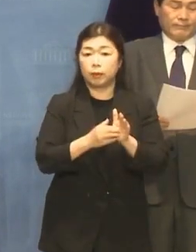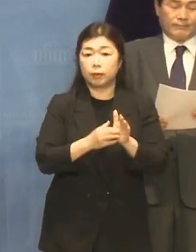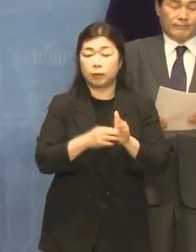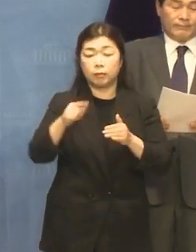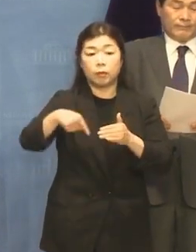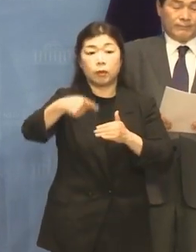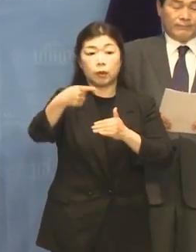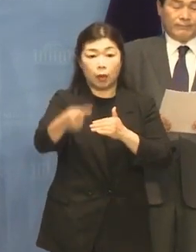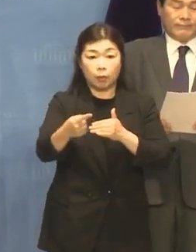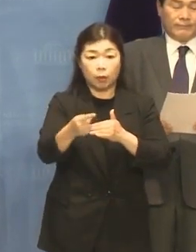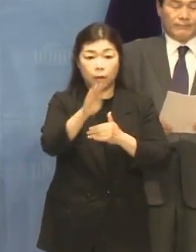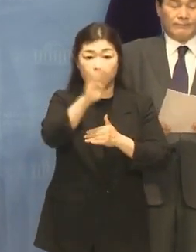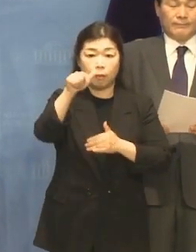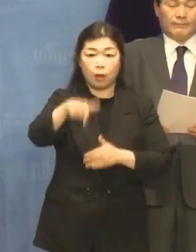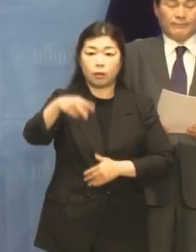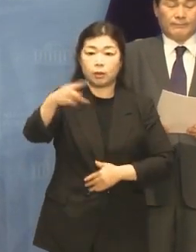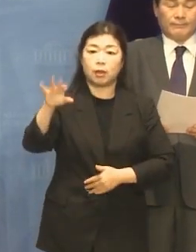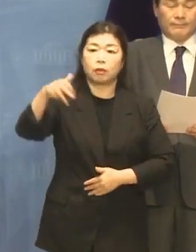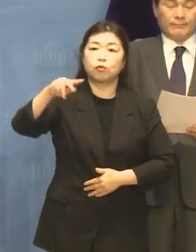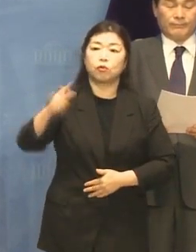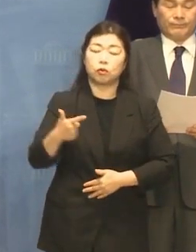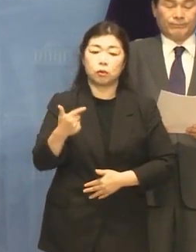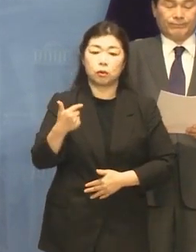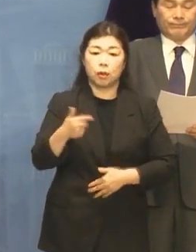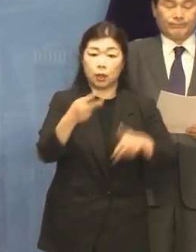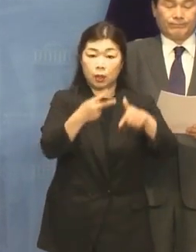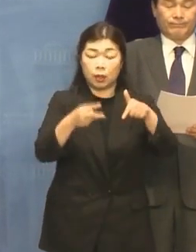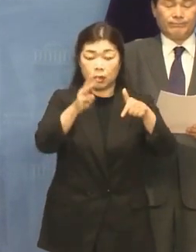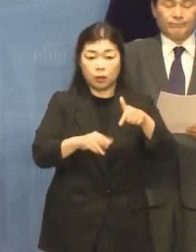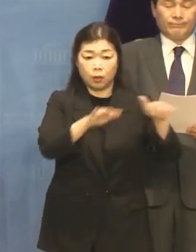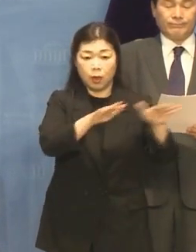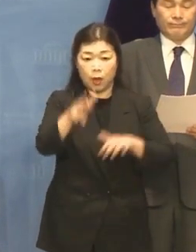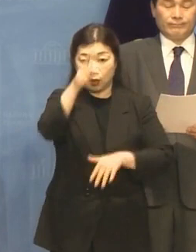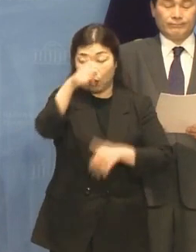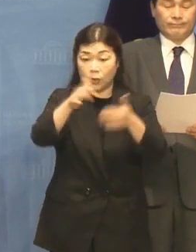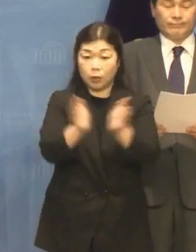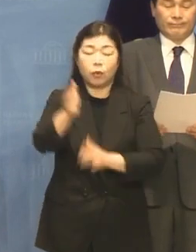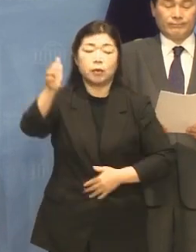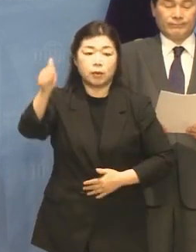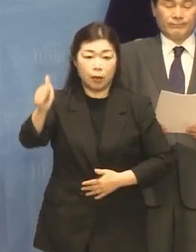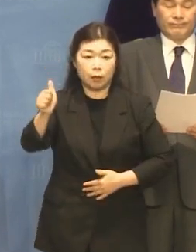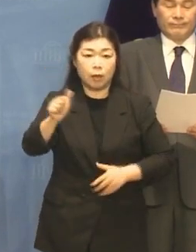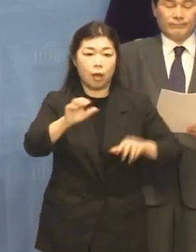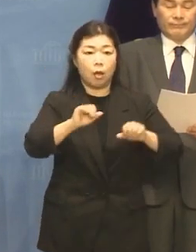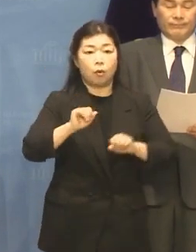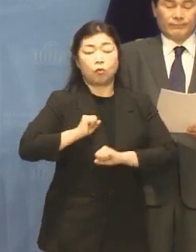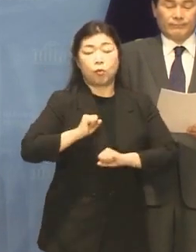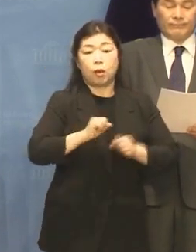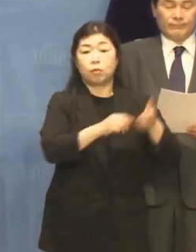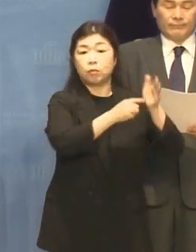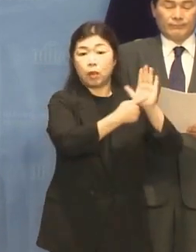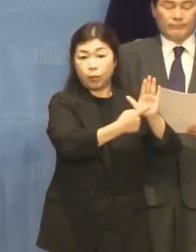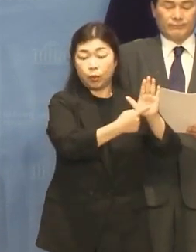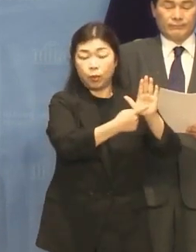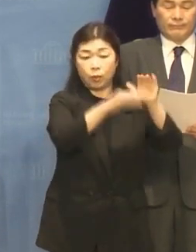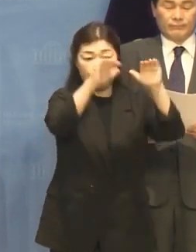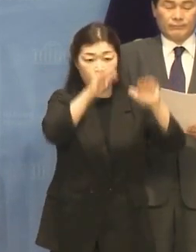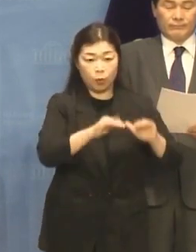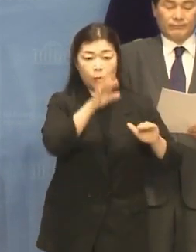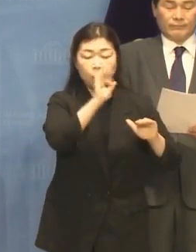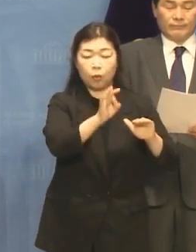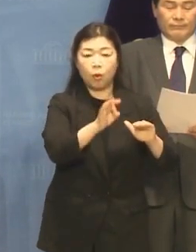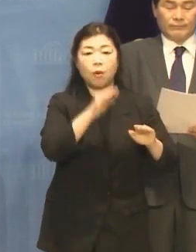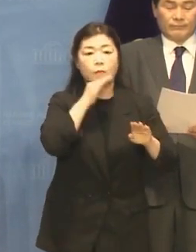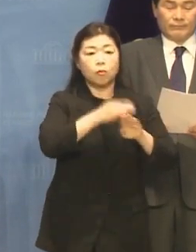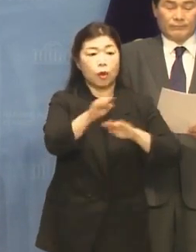이후 박상춘 인천해경서장은 국방부 발표 등의 근거에서 비격 공무원의 월북